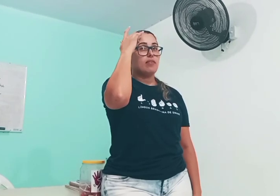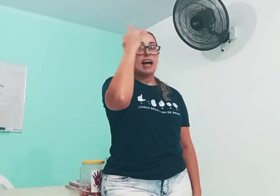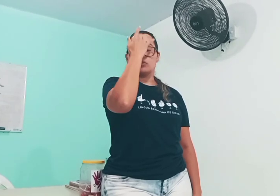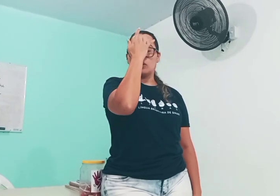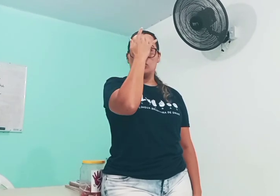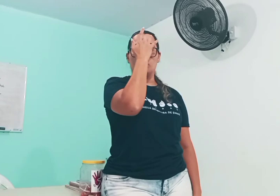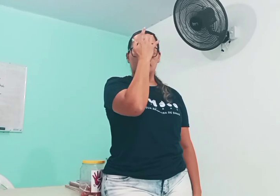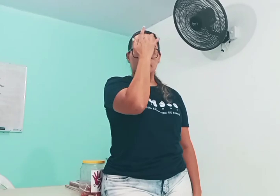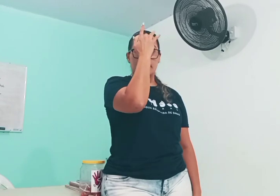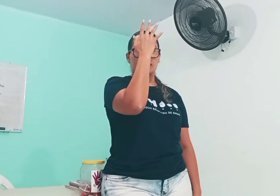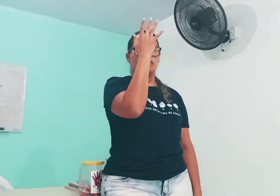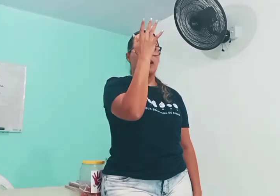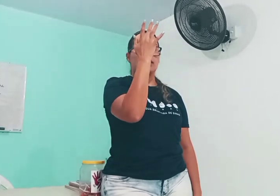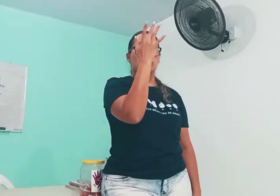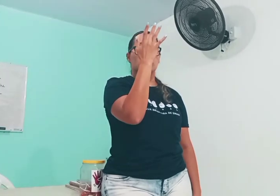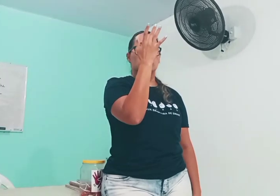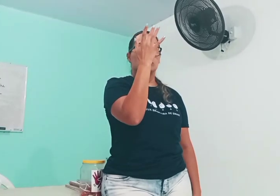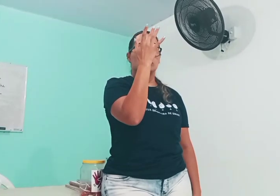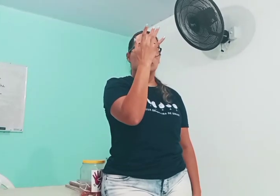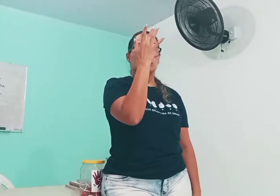fácil, aqui no meio da testa, fácil.